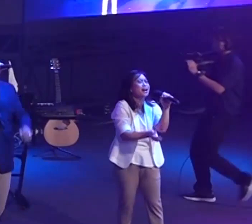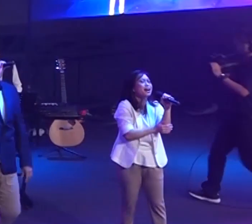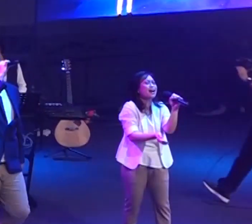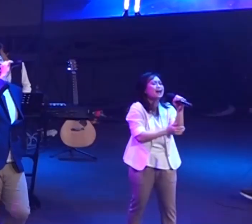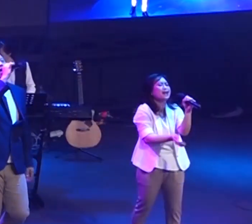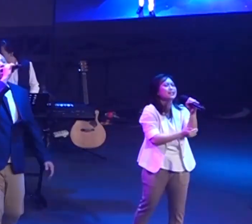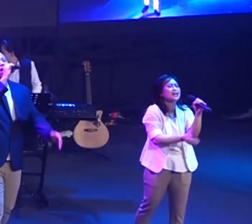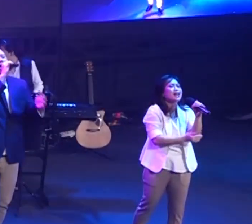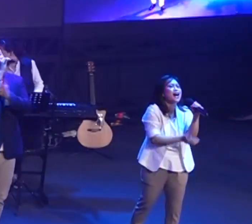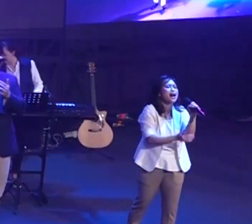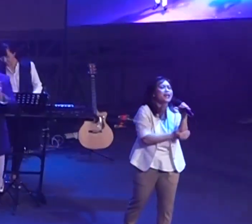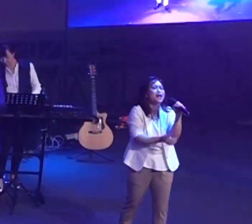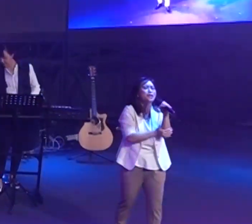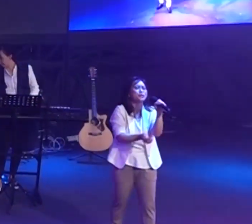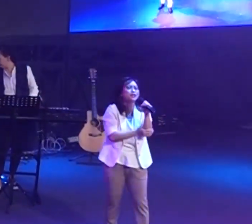God.